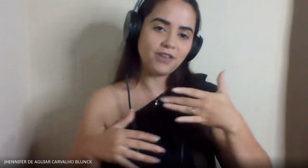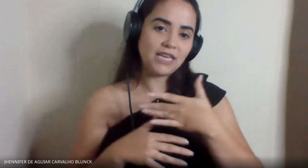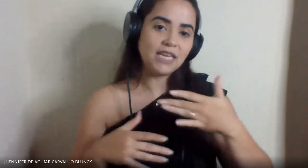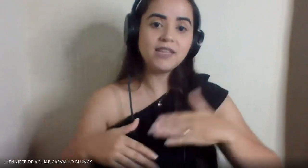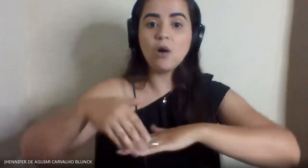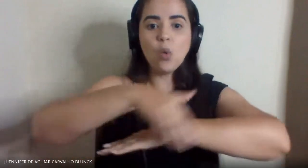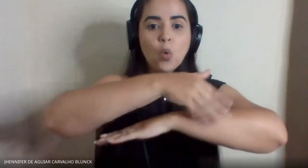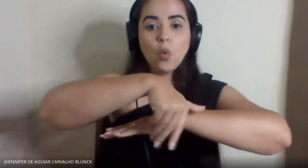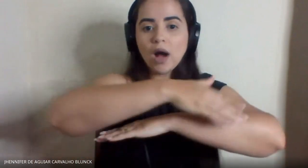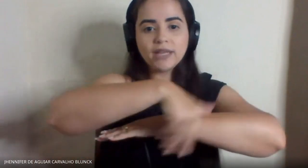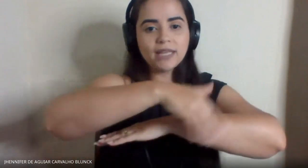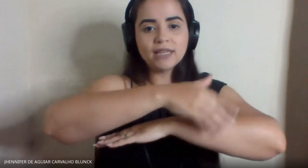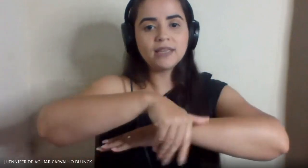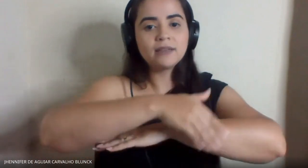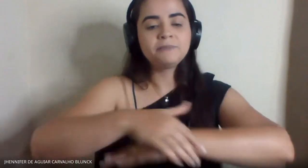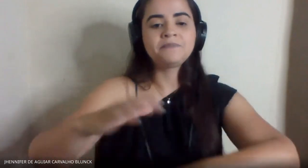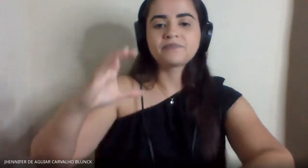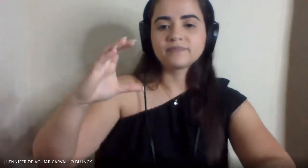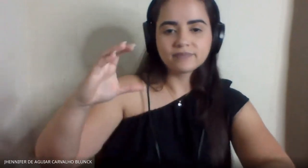sinal, avenida ou rua, né?